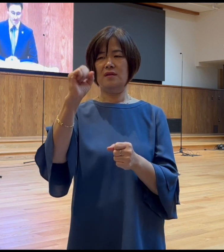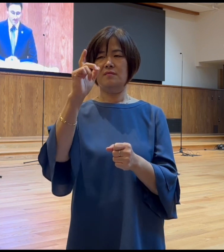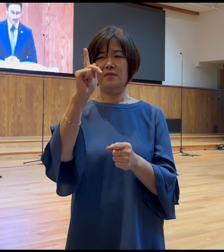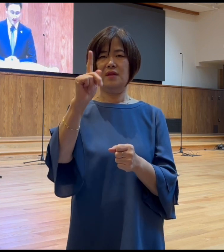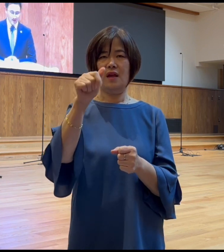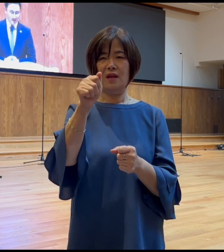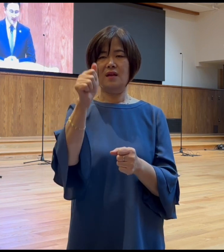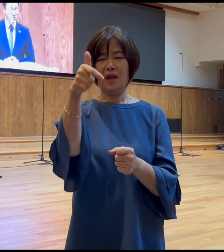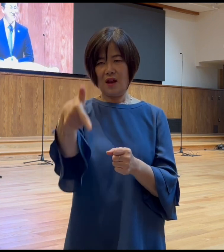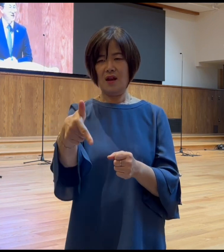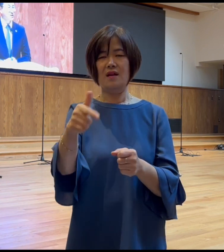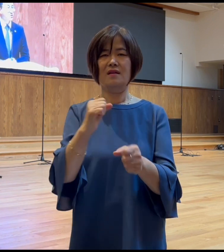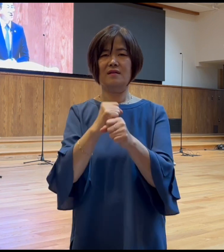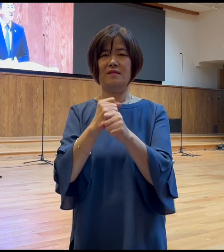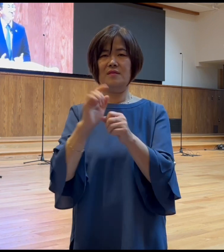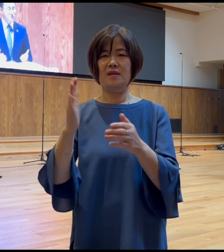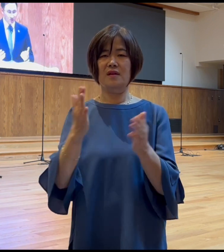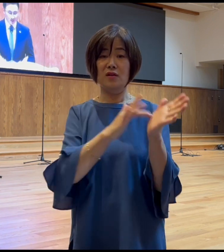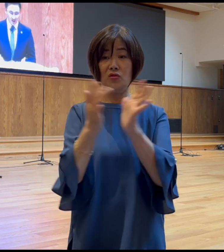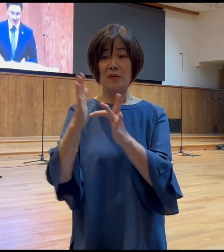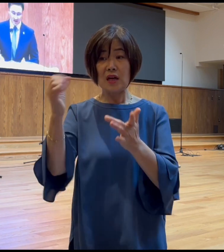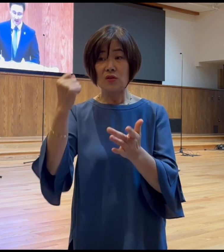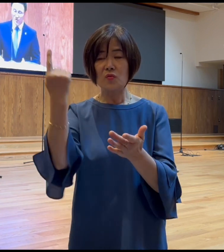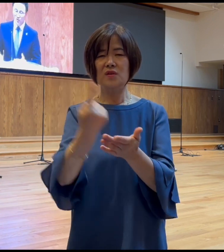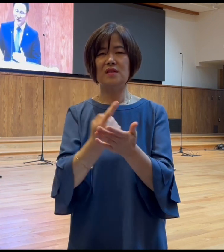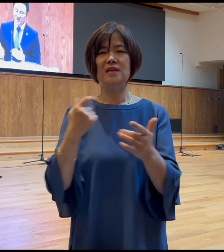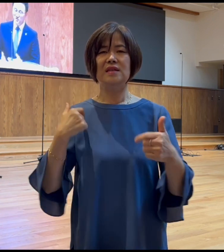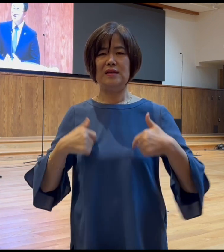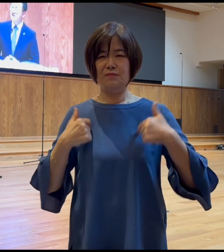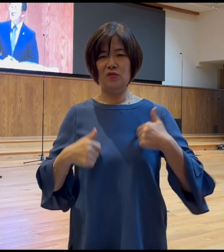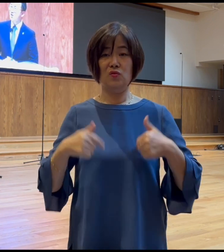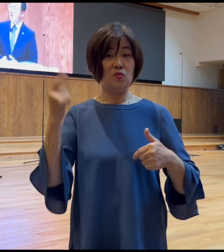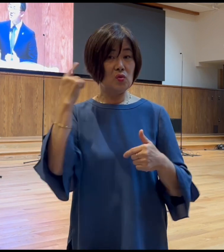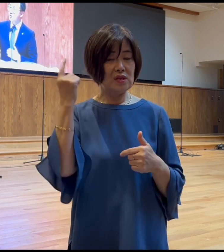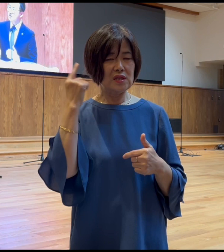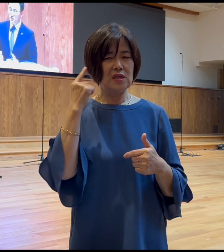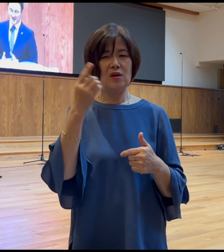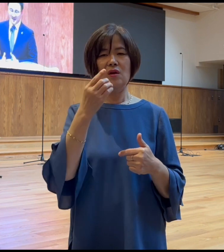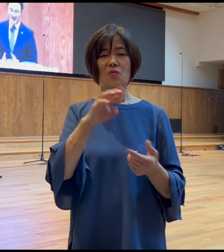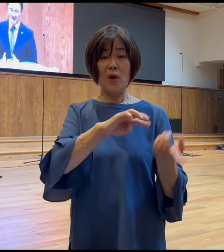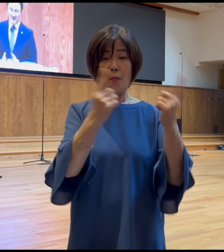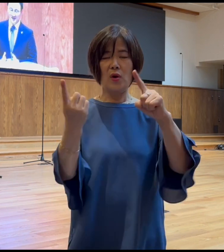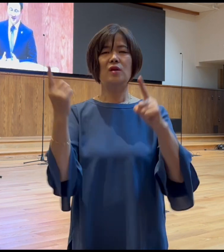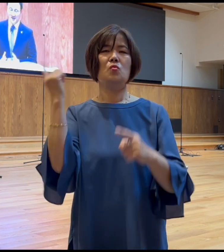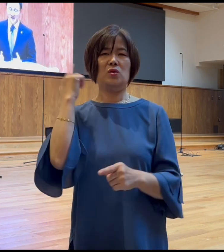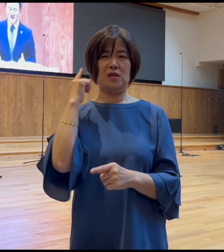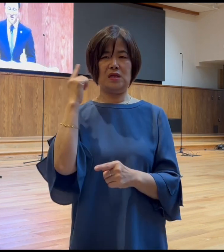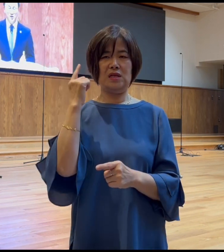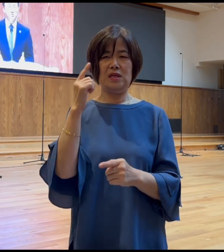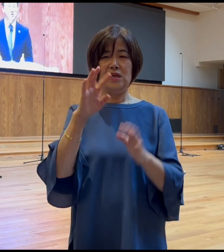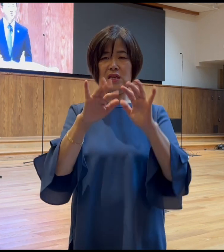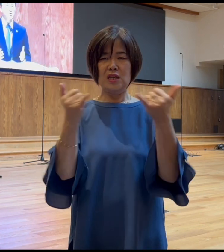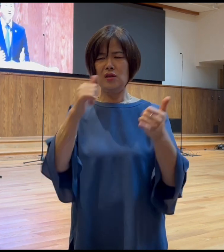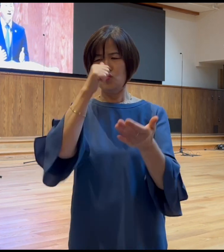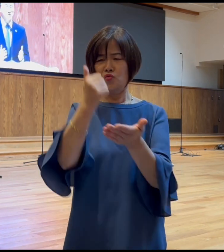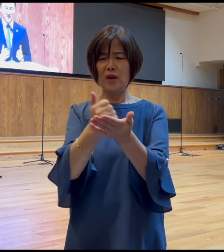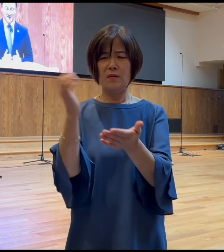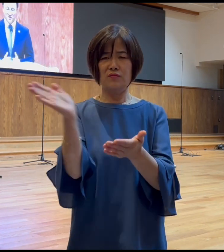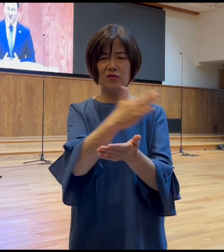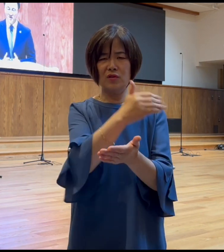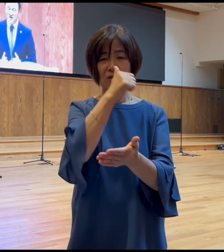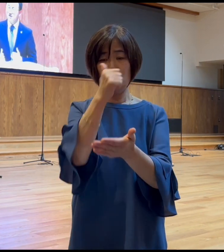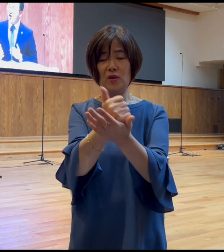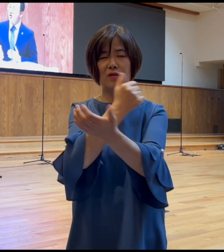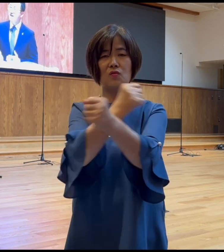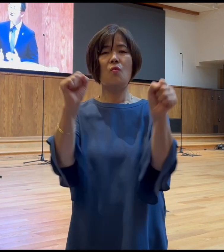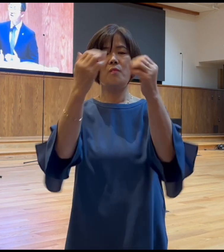합니다. 예수님이 가져오신 기쁜 소식, 구원의 소식, 회복의 소식, 인간이 죄로부터 속죄함을